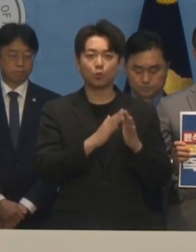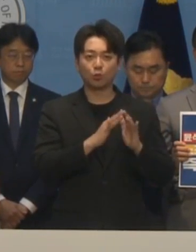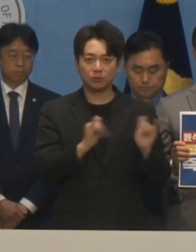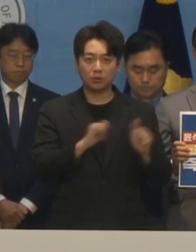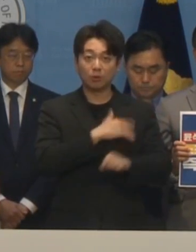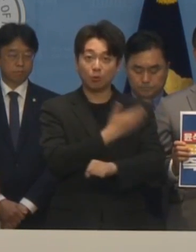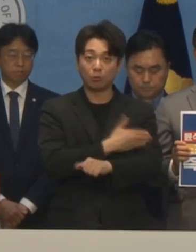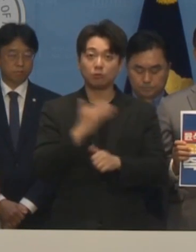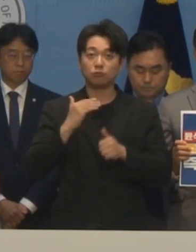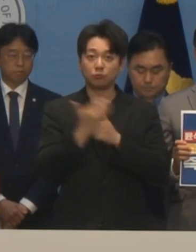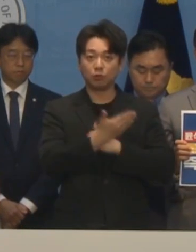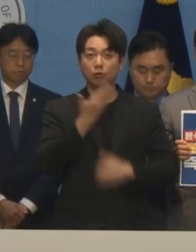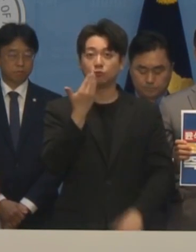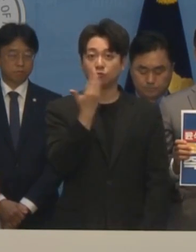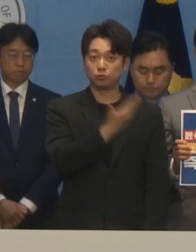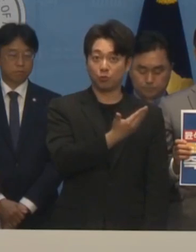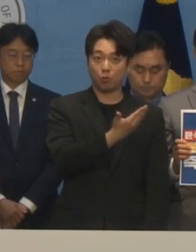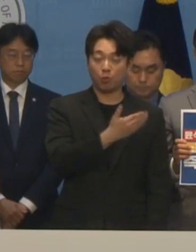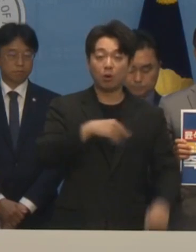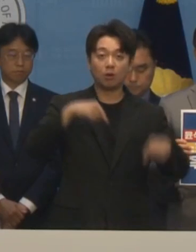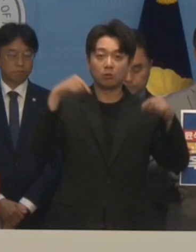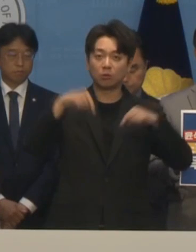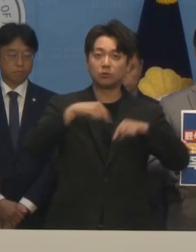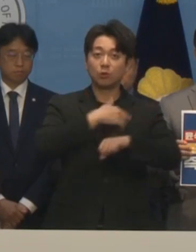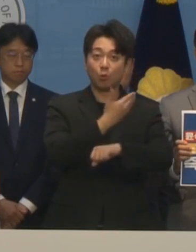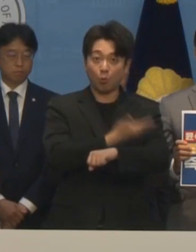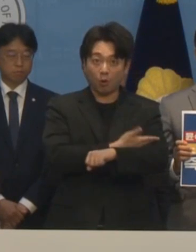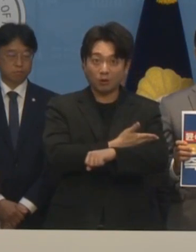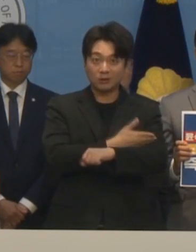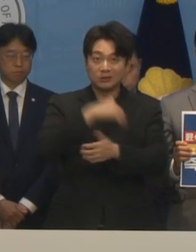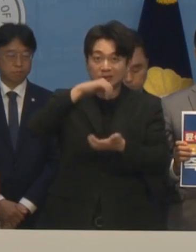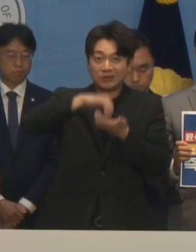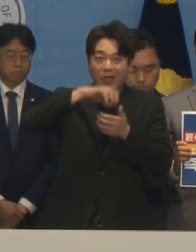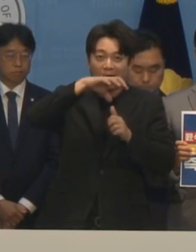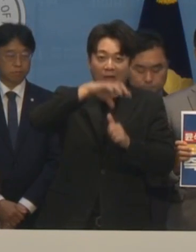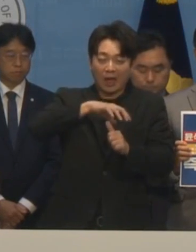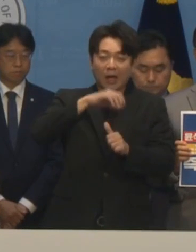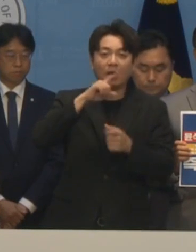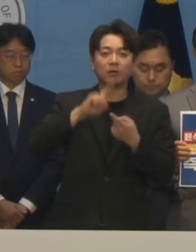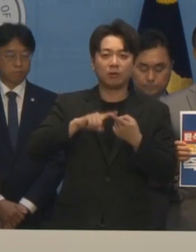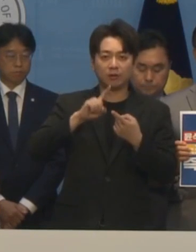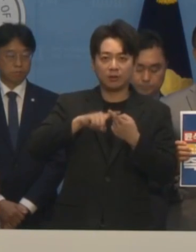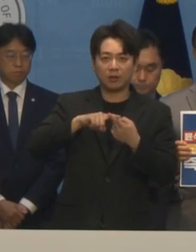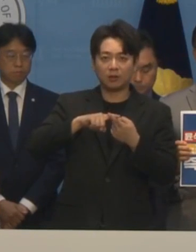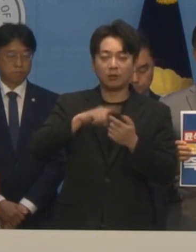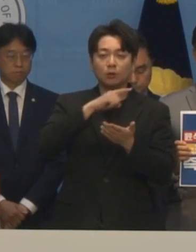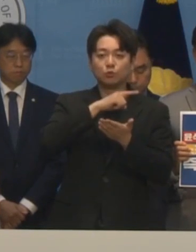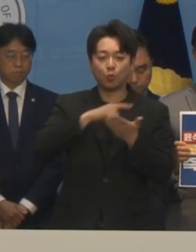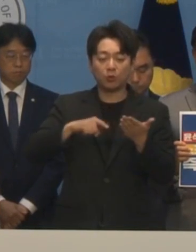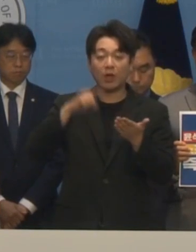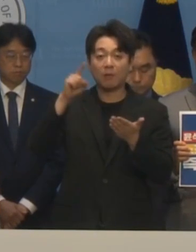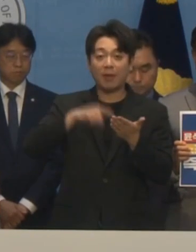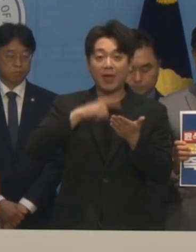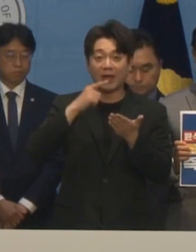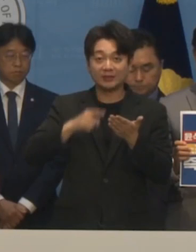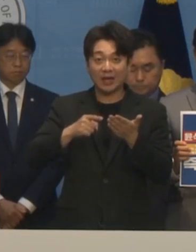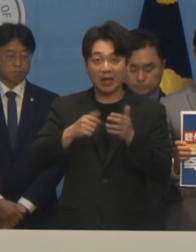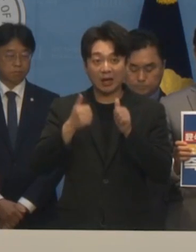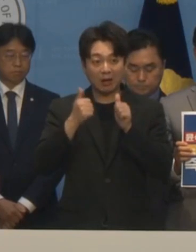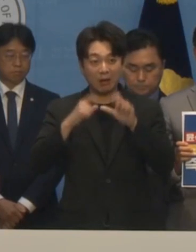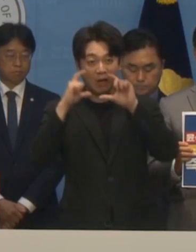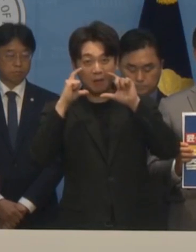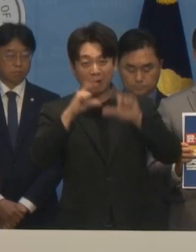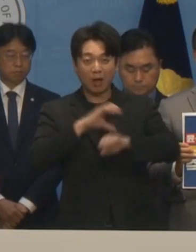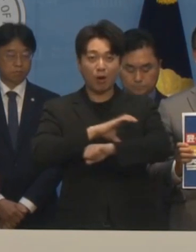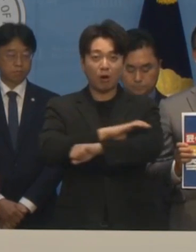단체 행동권을 근본적으로 제약하는 쟁의 행위에 대한 손해배상 청구 제도를